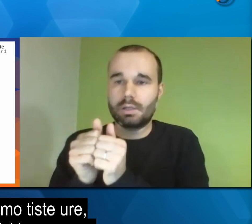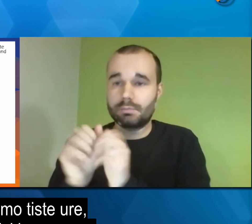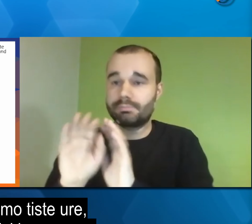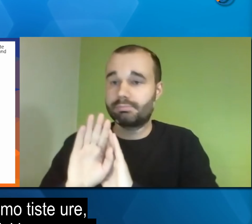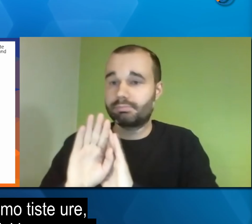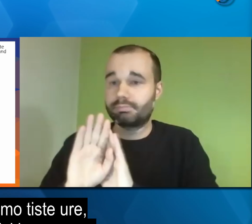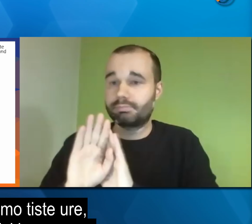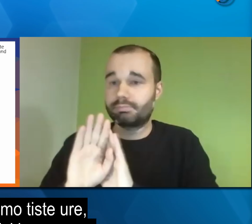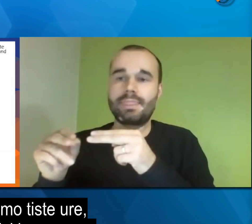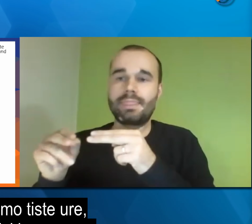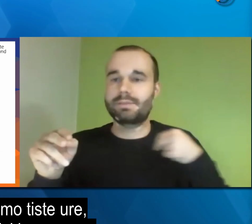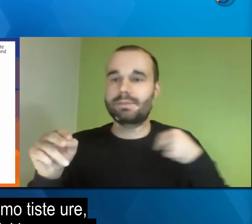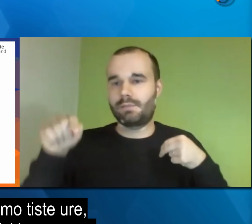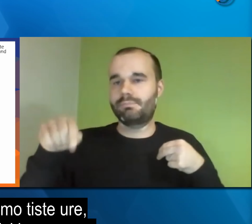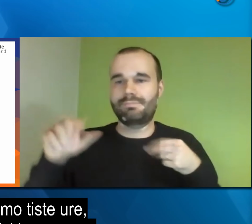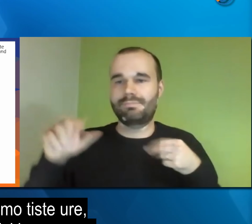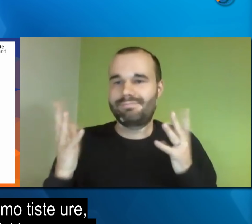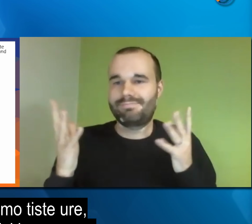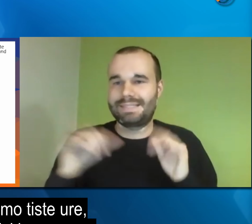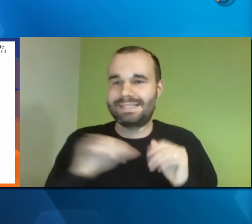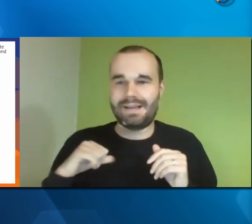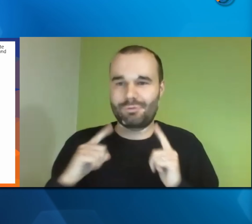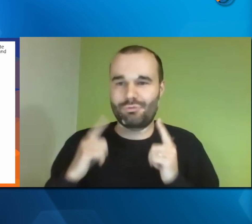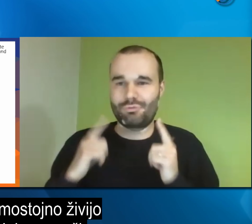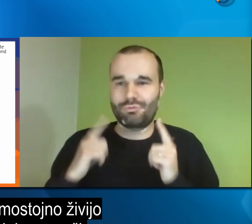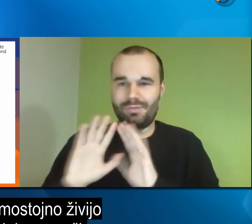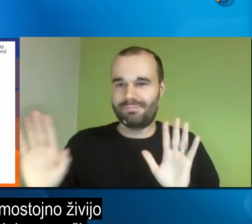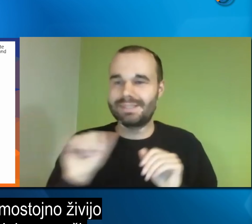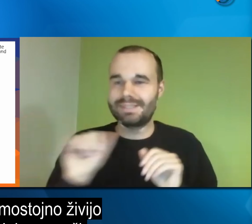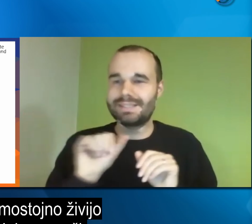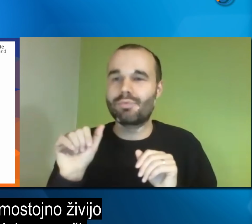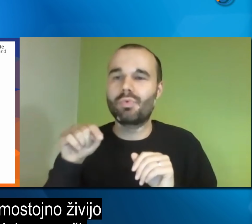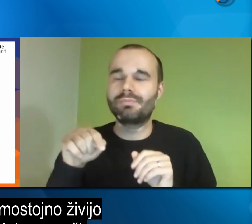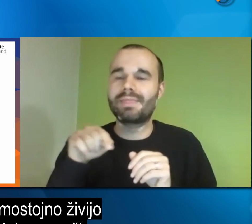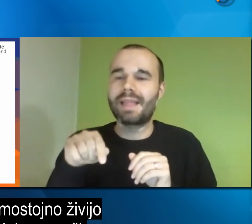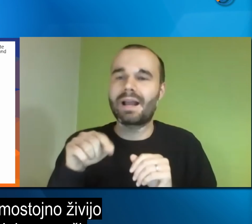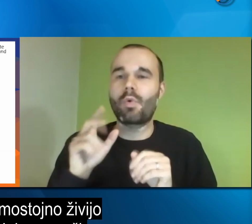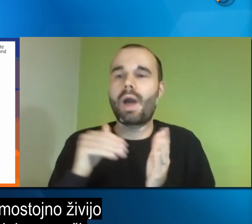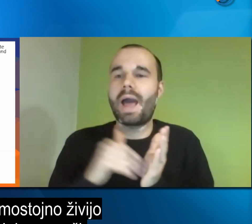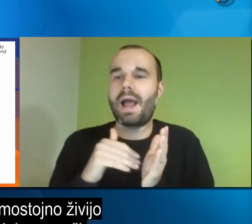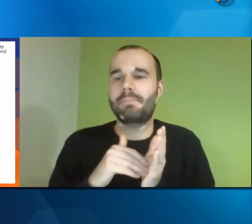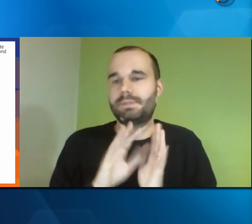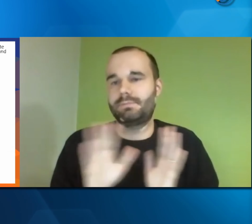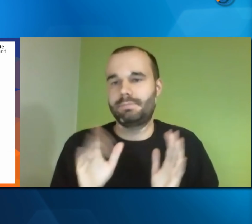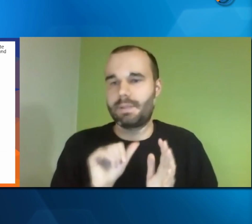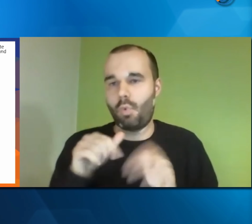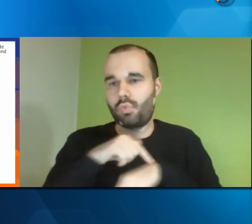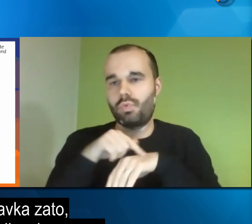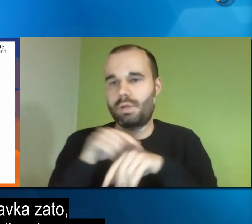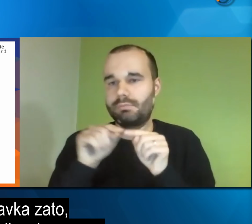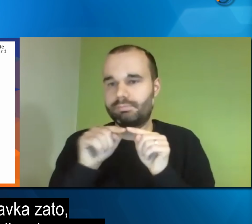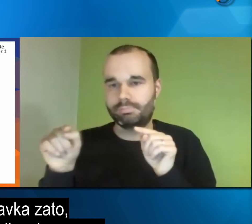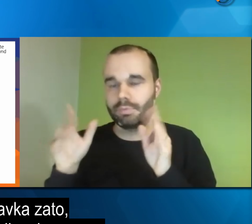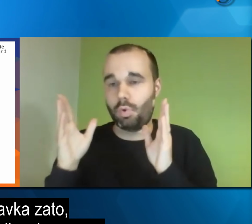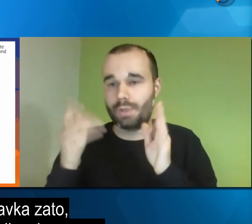računa samo tiste ure, ki jih tam preživi in mu pomaga. Drugače pa samostojno živijo in ne potrebujejo pomoči. Torej